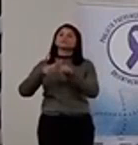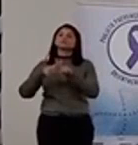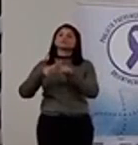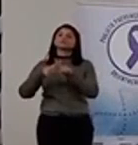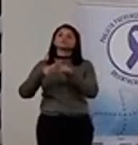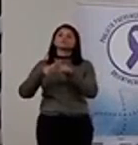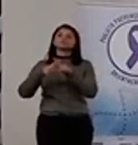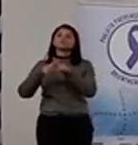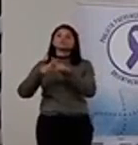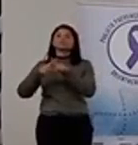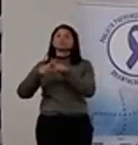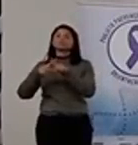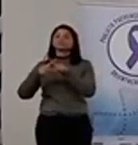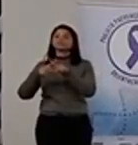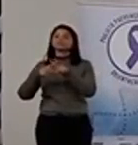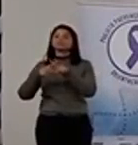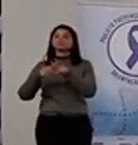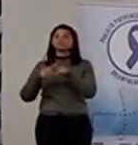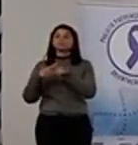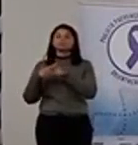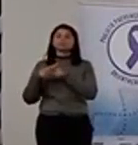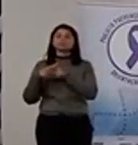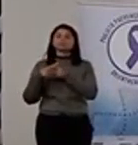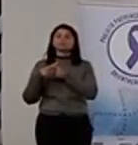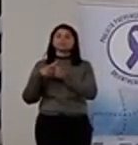Alguém saberia dizer?